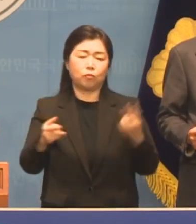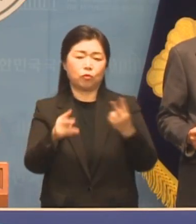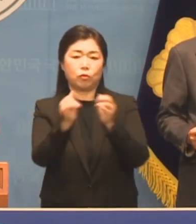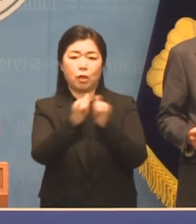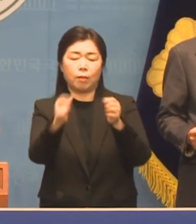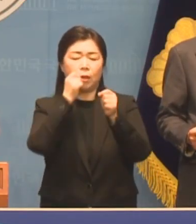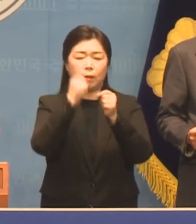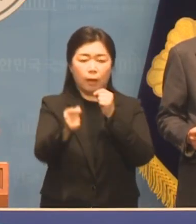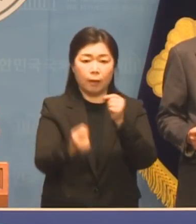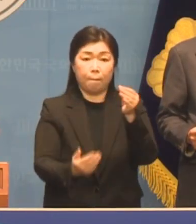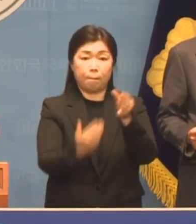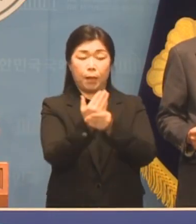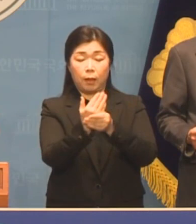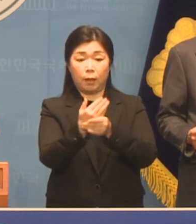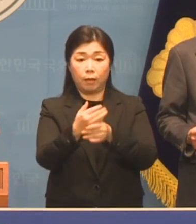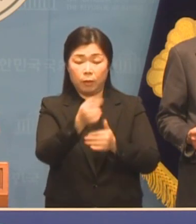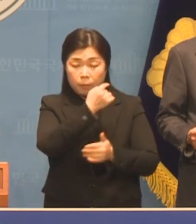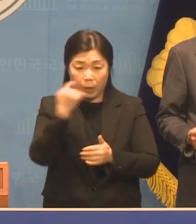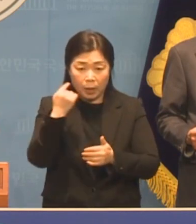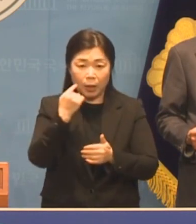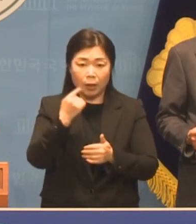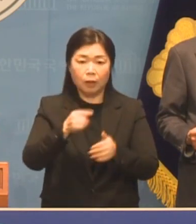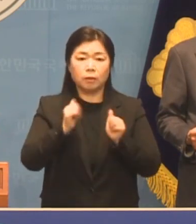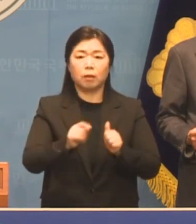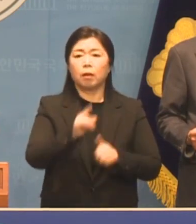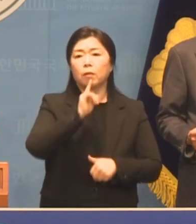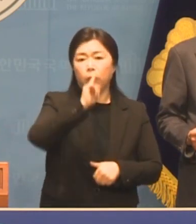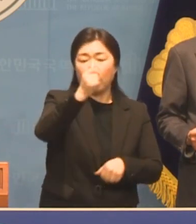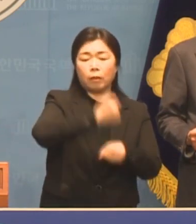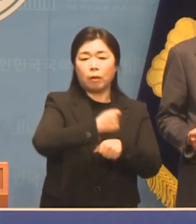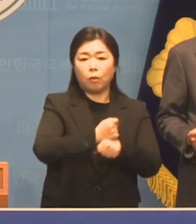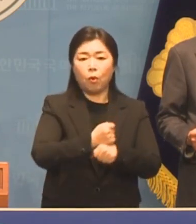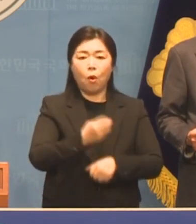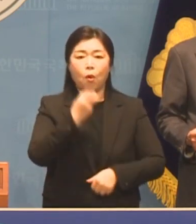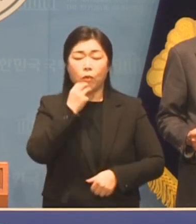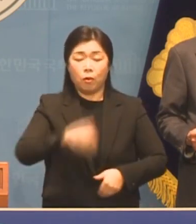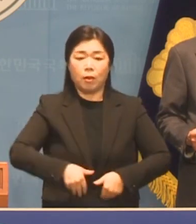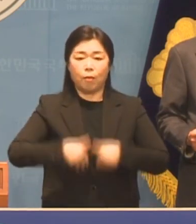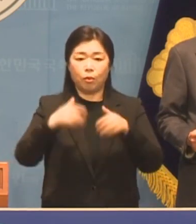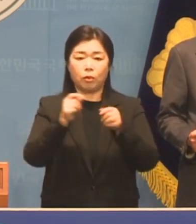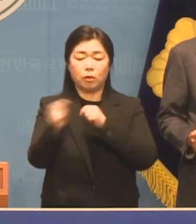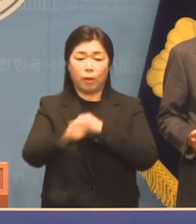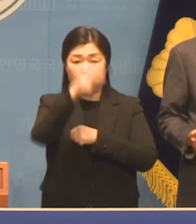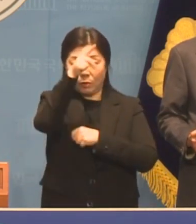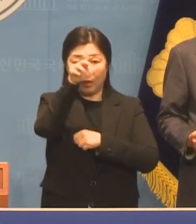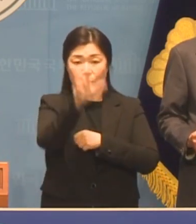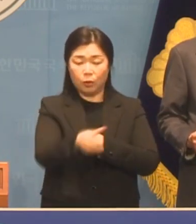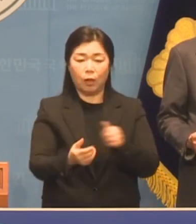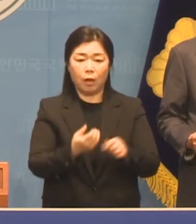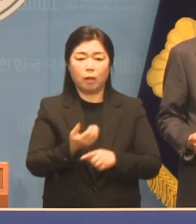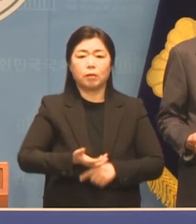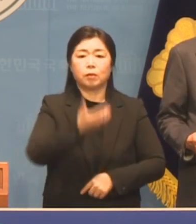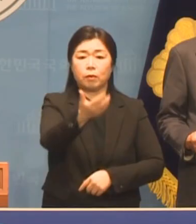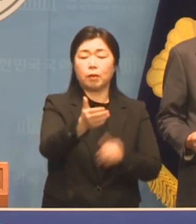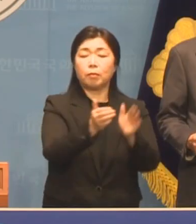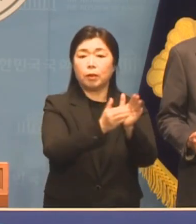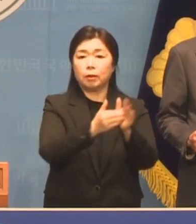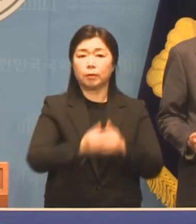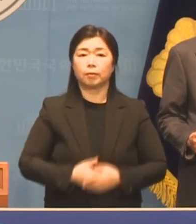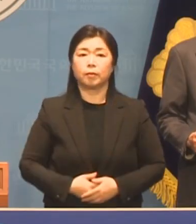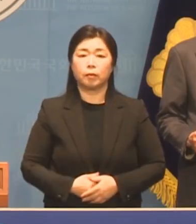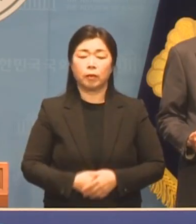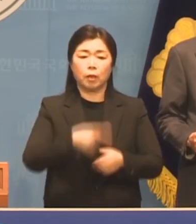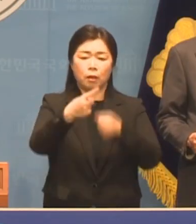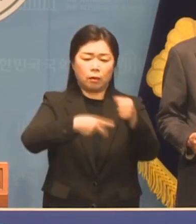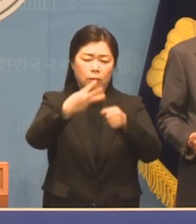행각에 대해 기소 의견으로 서울 남부지방경찰청에 송치되었습니다.